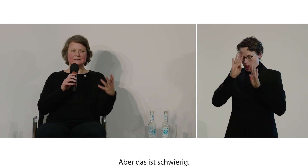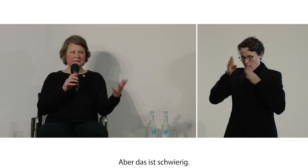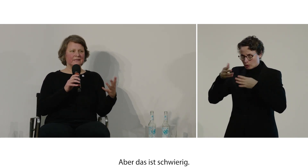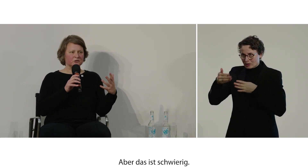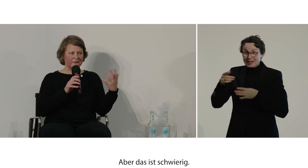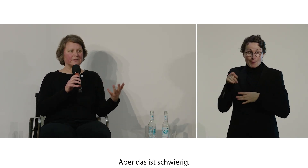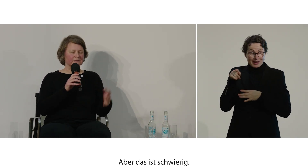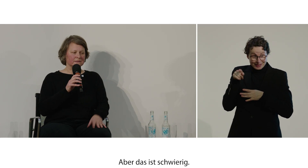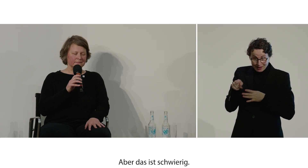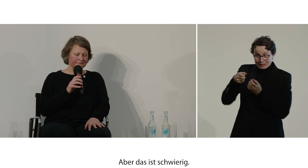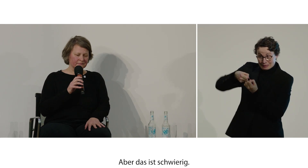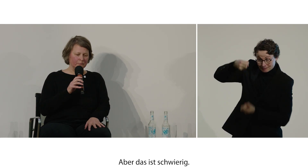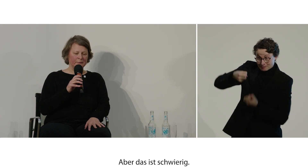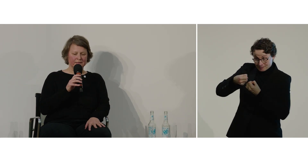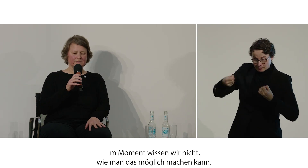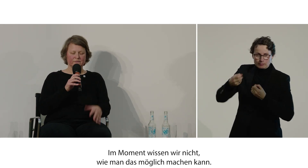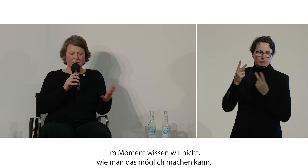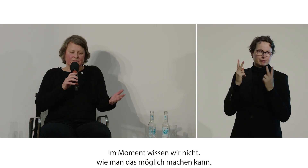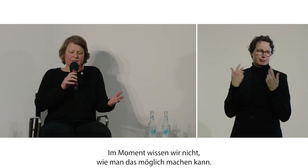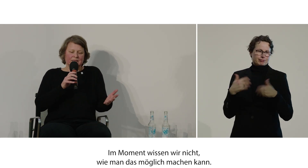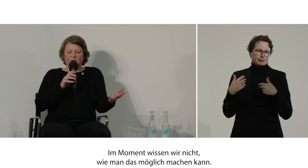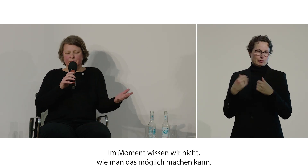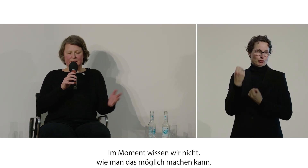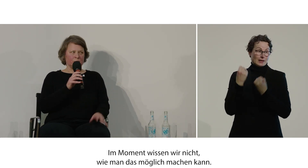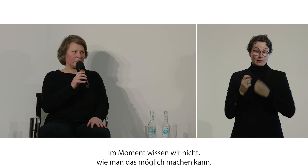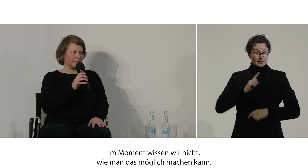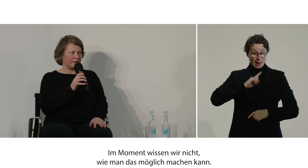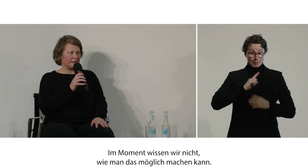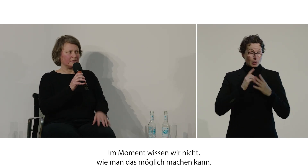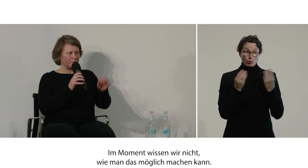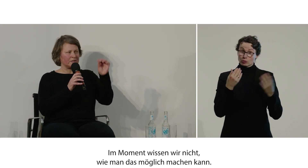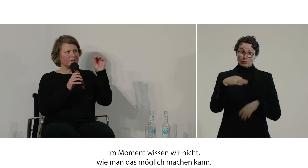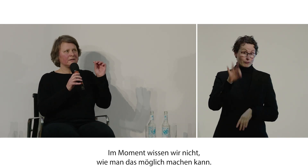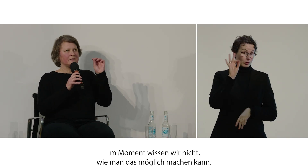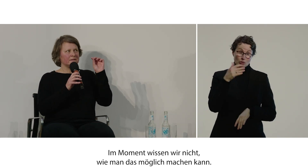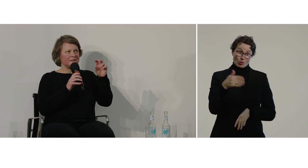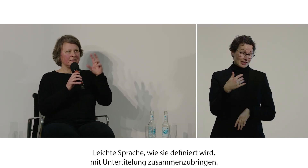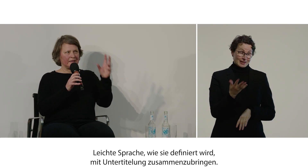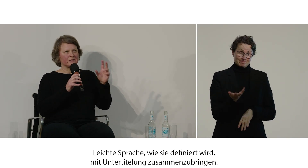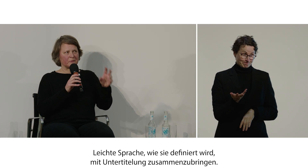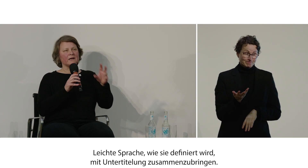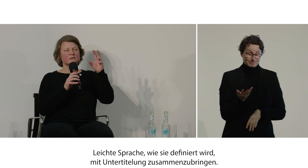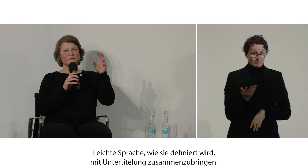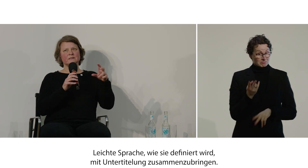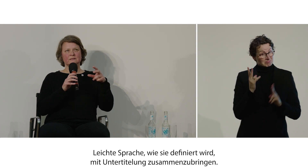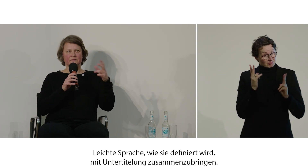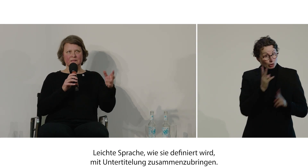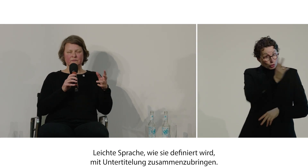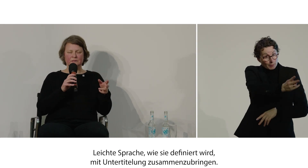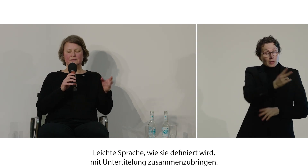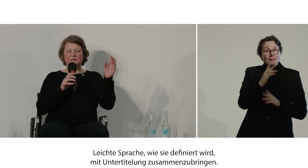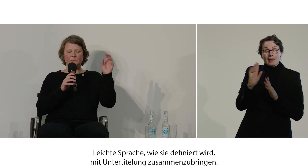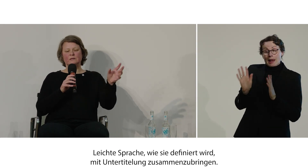das ist tatsächlich schwierig im Moment, wissen wir nicht, wie man das möglich machen kann, also wirklich leichte Sprache, so wie sie